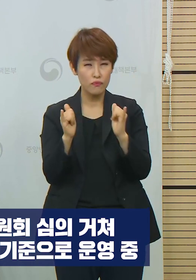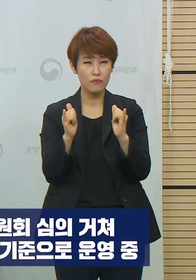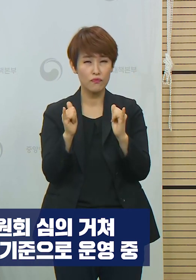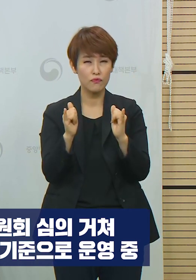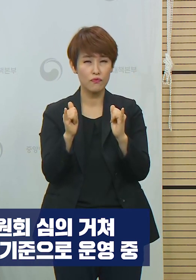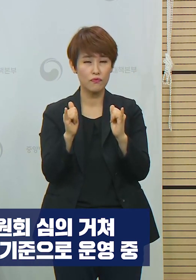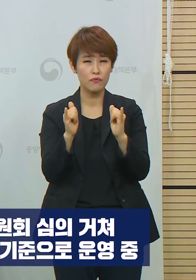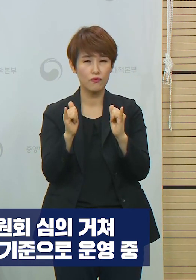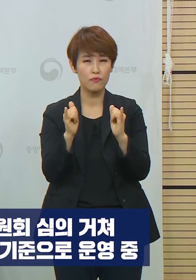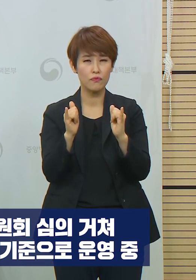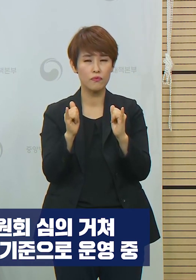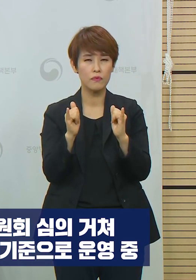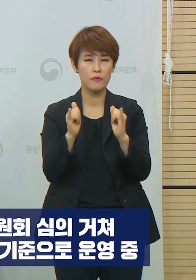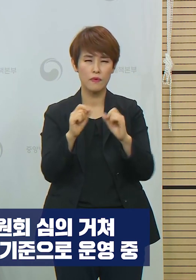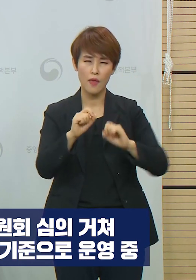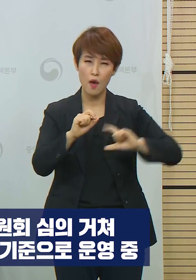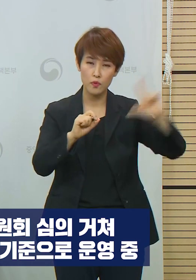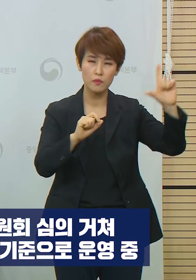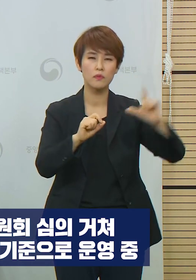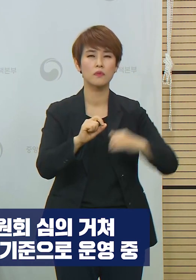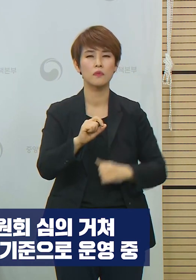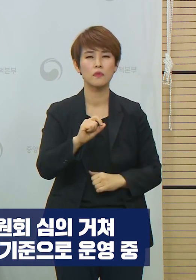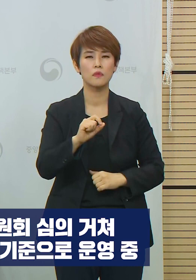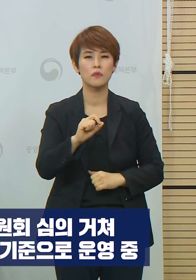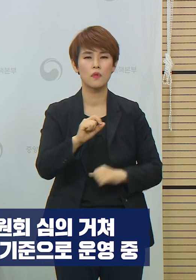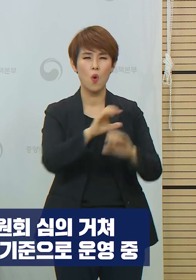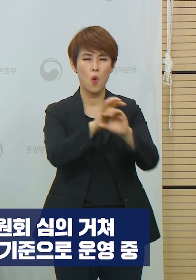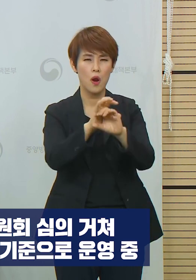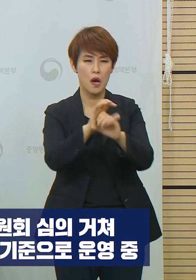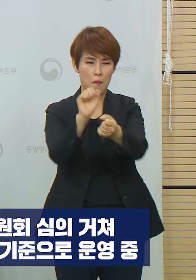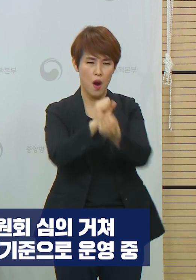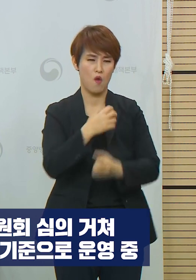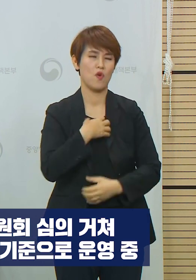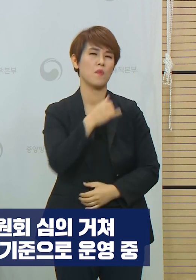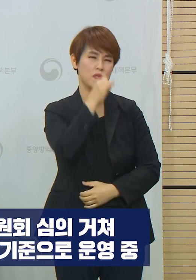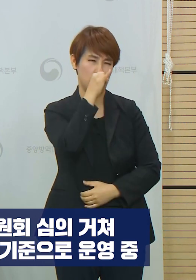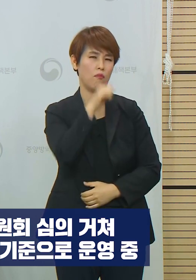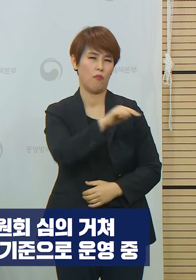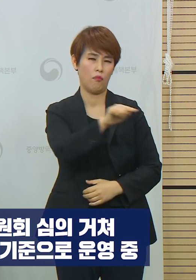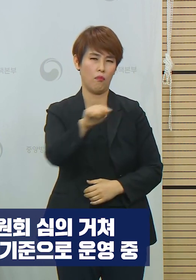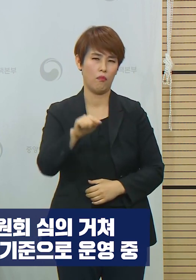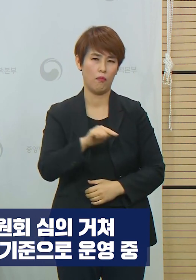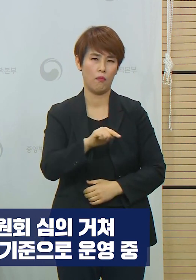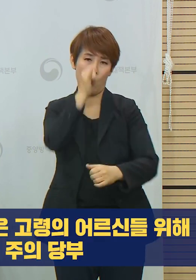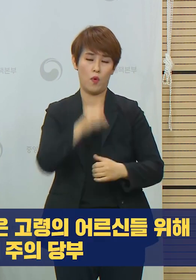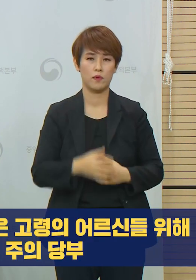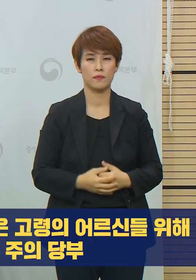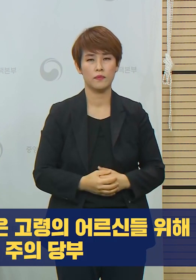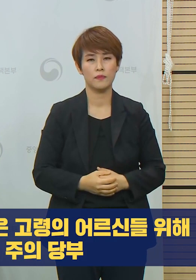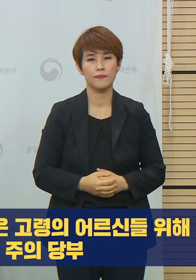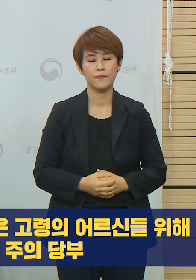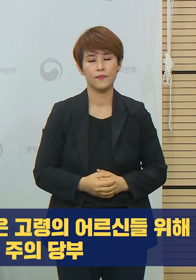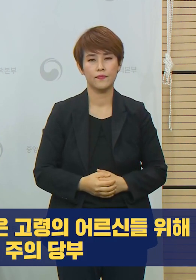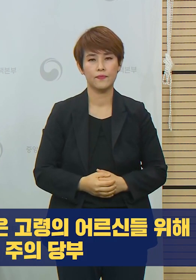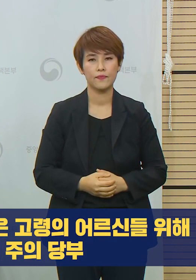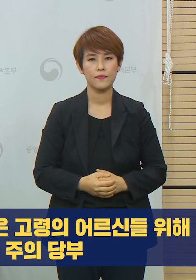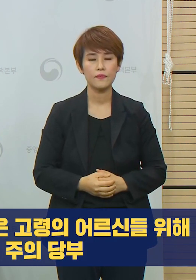만성질환자께서도 대부분 코로나19의 고위험군이시기 때문에 접종이 필요한 상황입니다. 다만